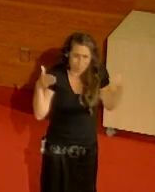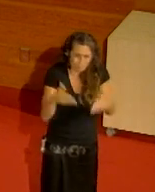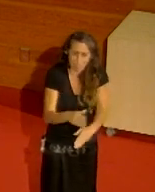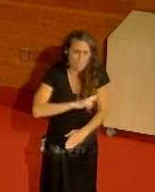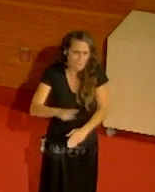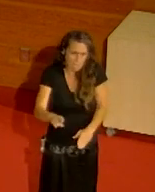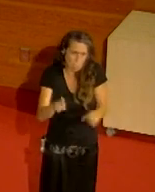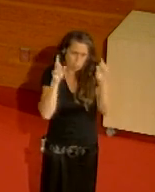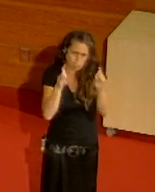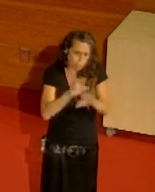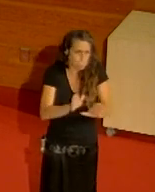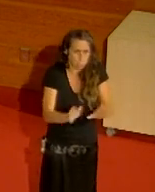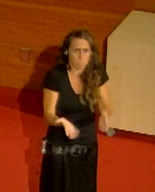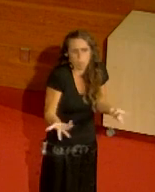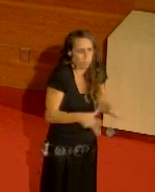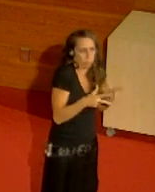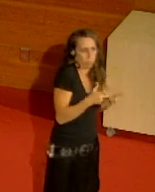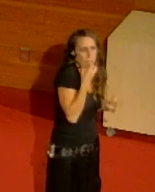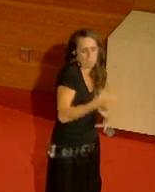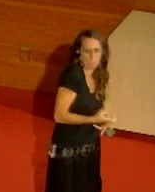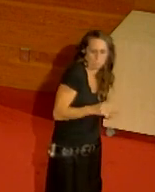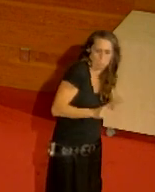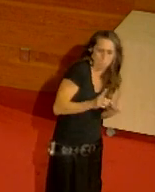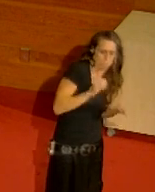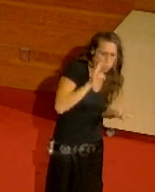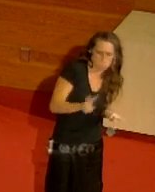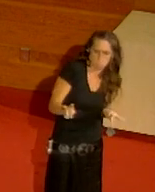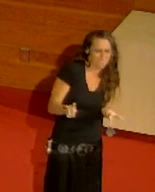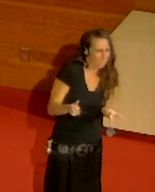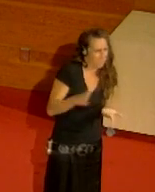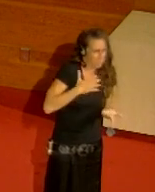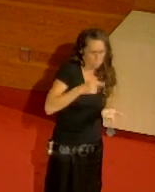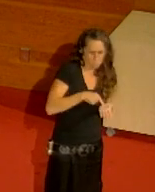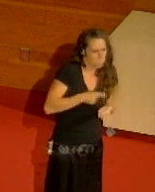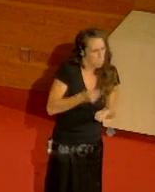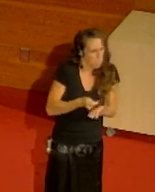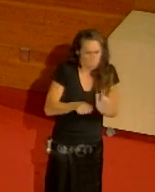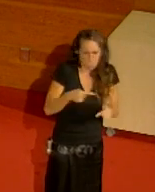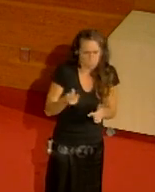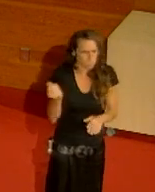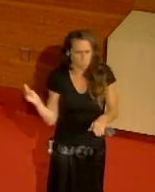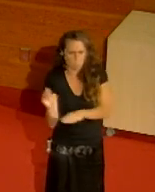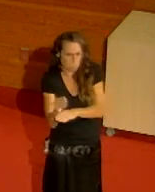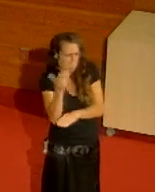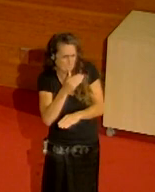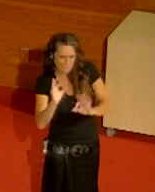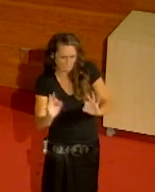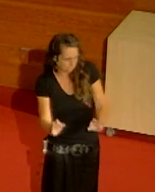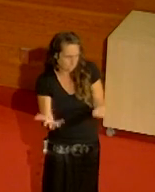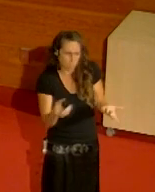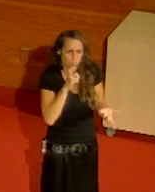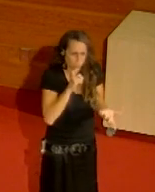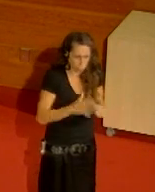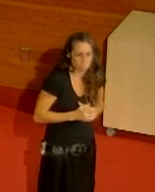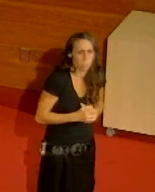israelí que considera que como puede ser que sus impuestos vayan a financiar este tipo de escuelas no también los Ultra ortodoxos están